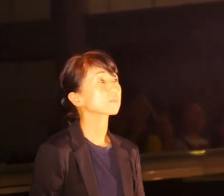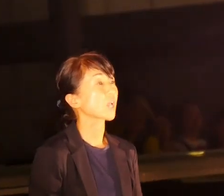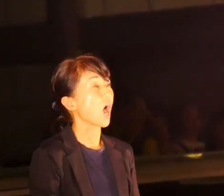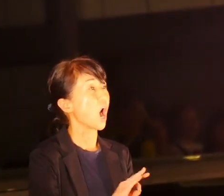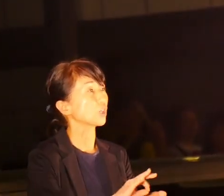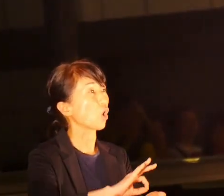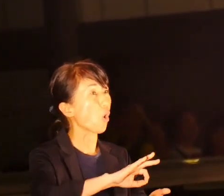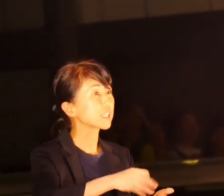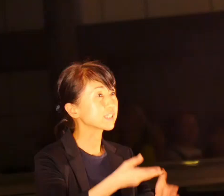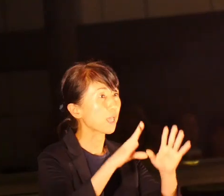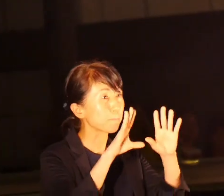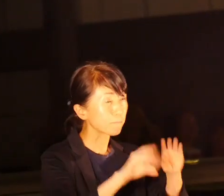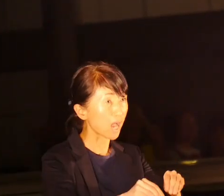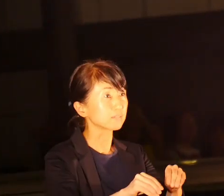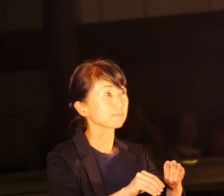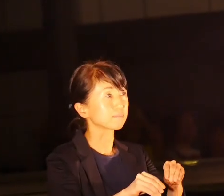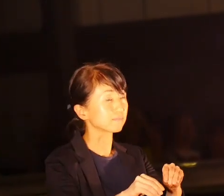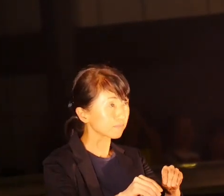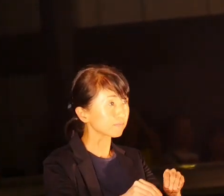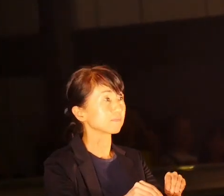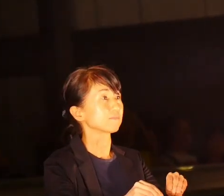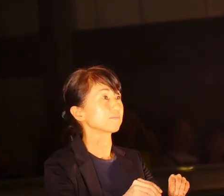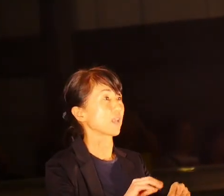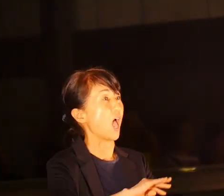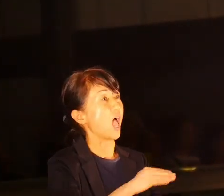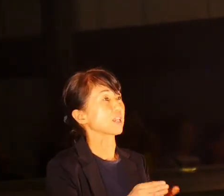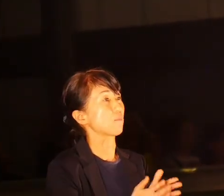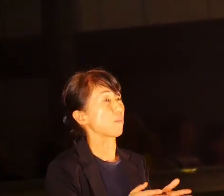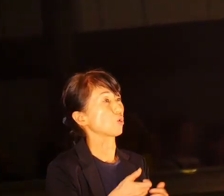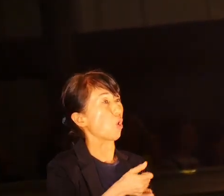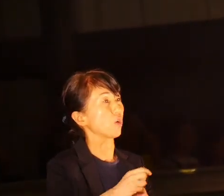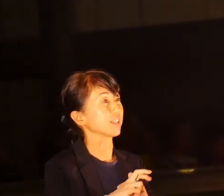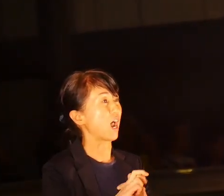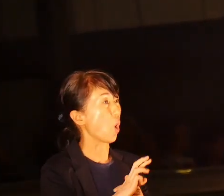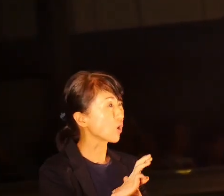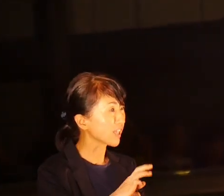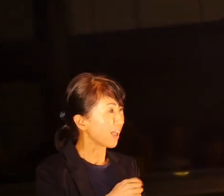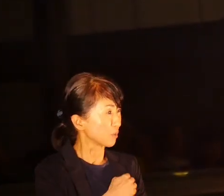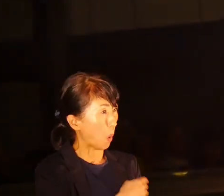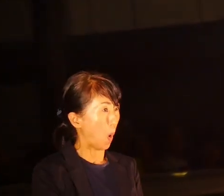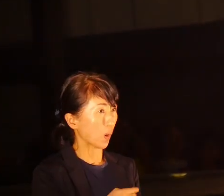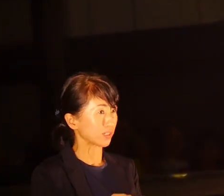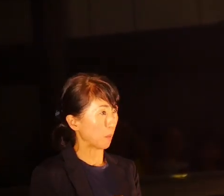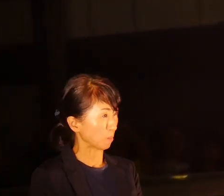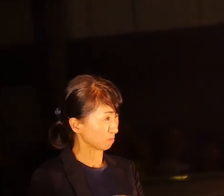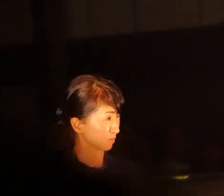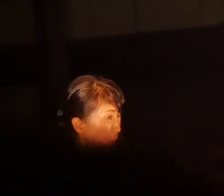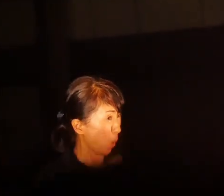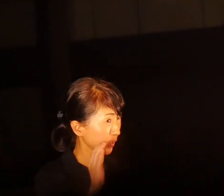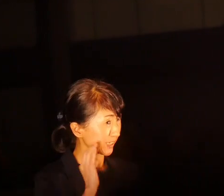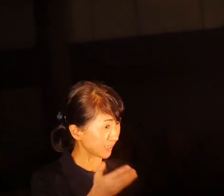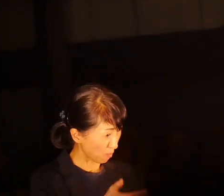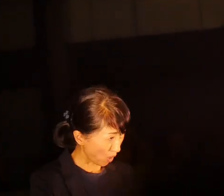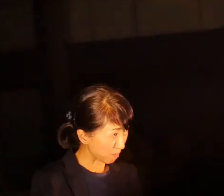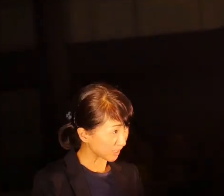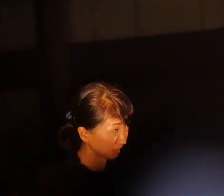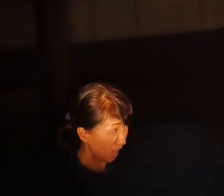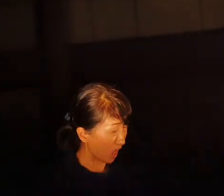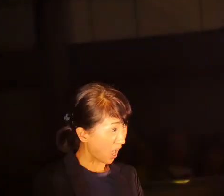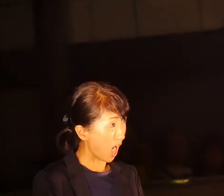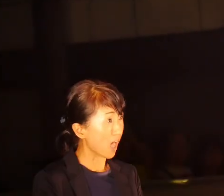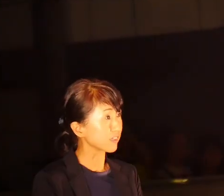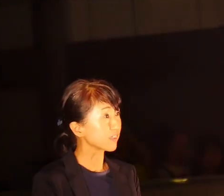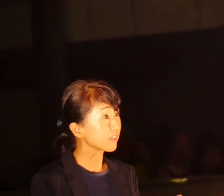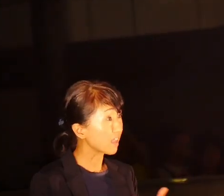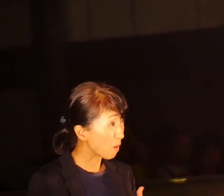消費税を廃止にする山本太郎さんの熱い気持ちを聞いていただきました。ではですよ山本さん、